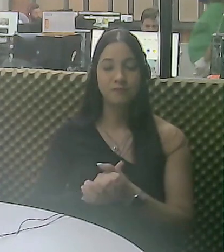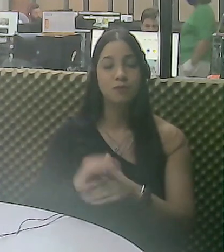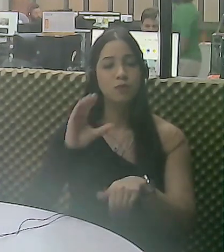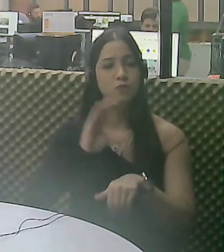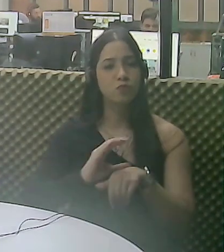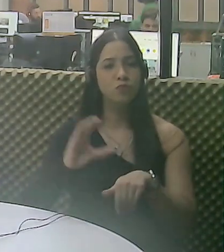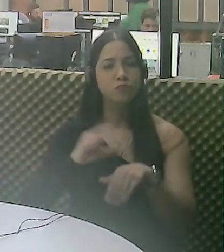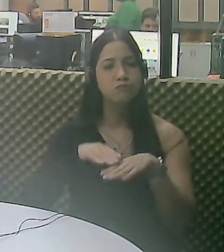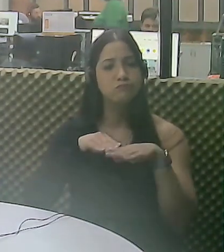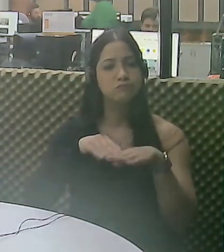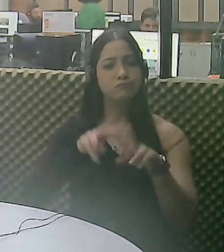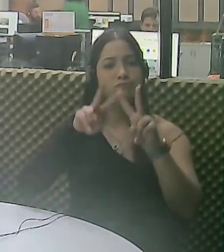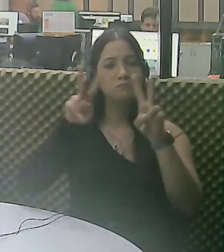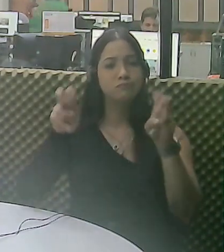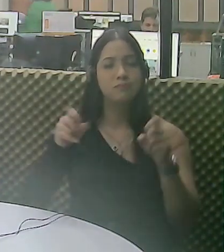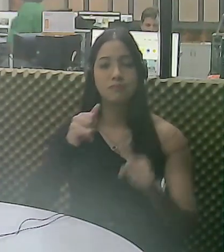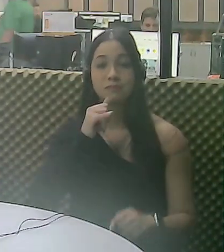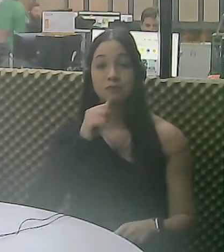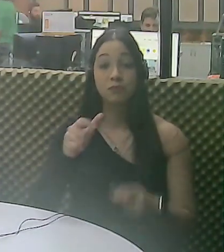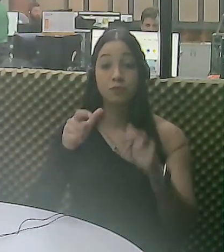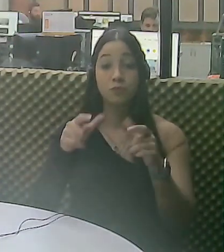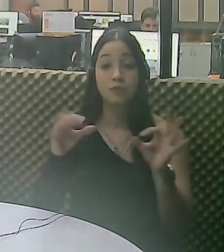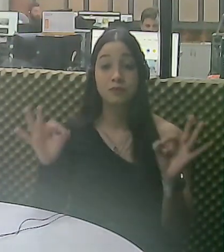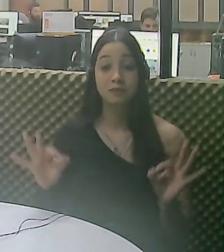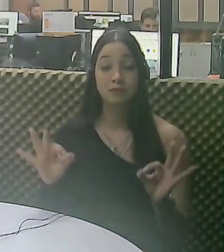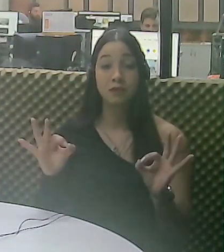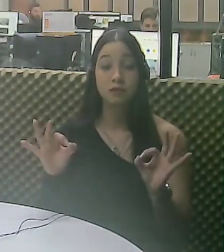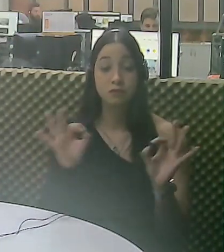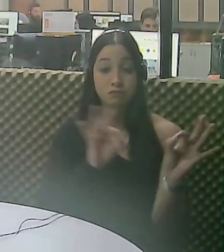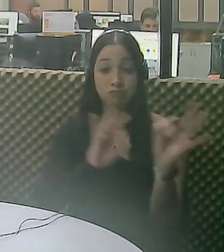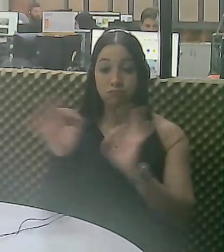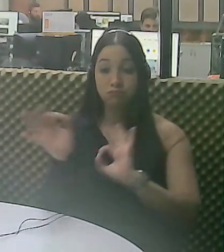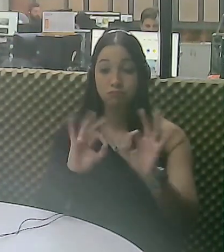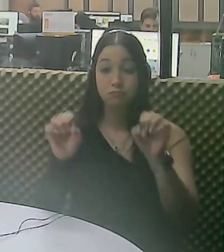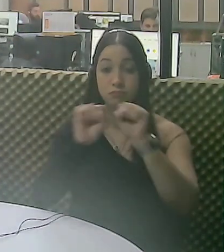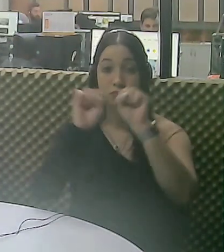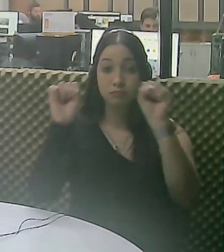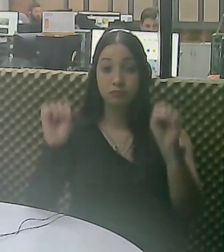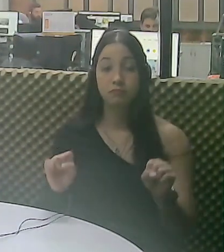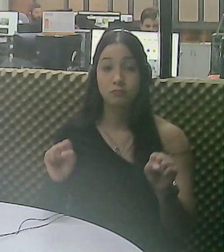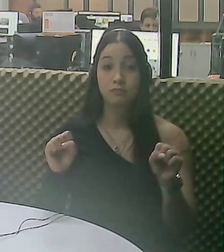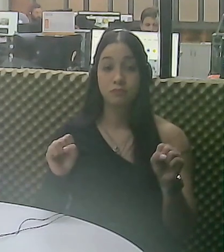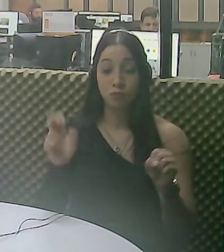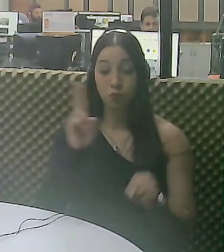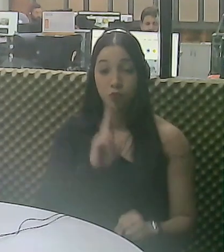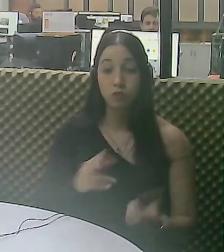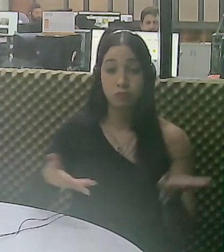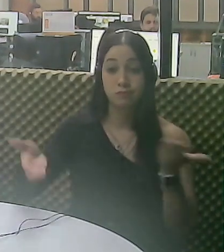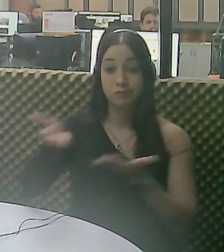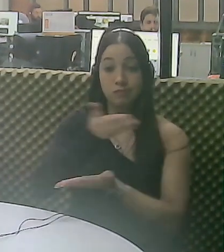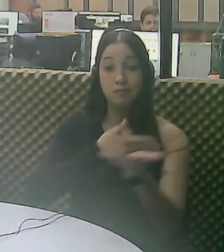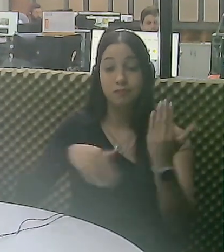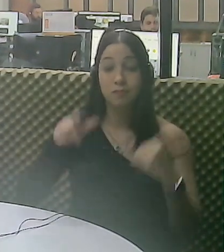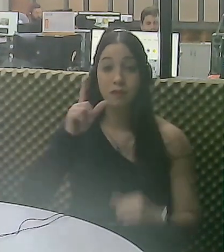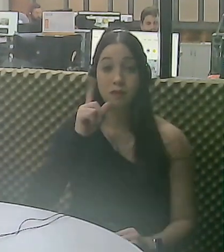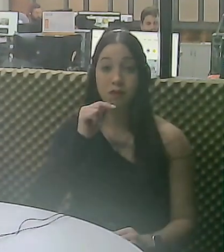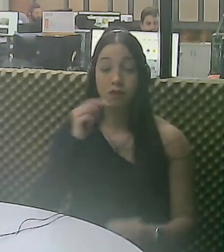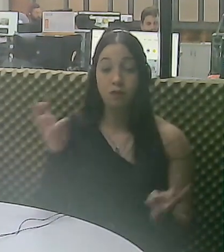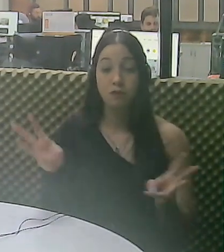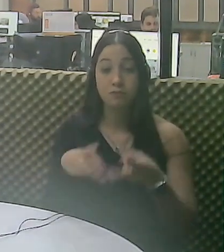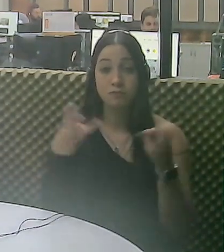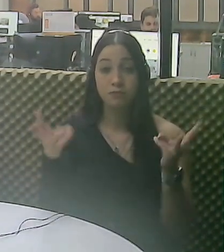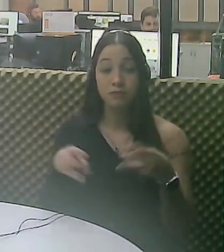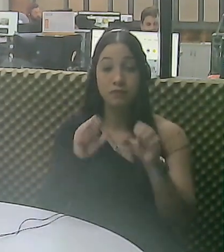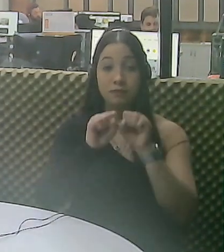serão abordados temas como local ideal para locação do sistema de reuso da água, produção de vegetais